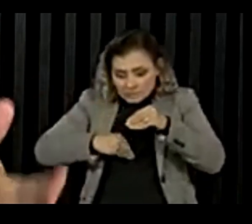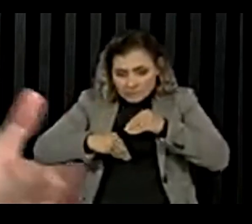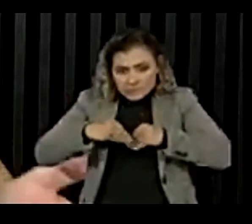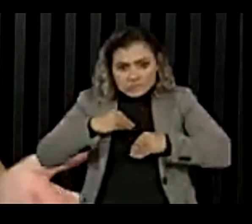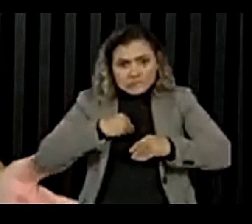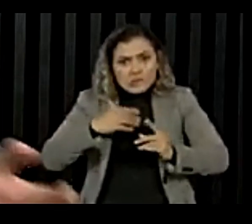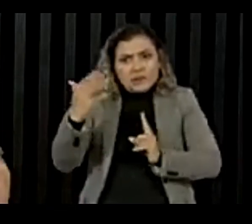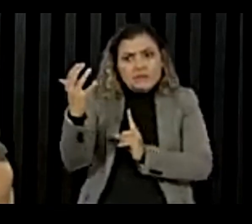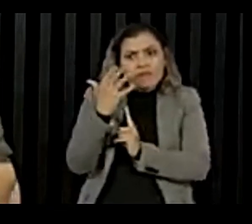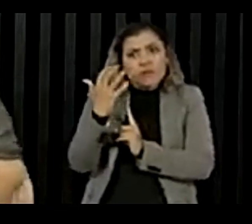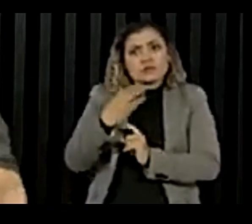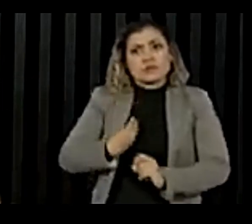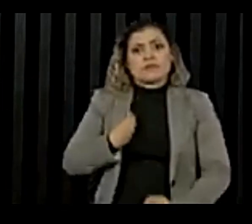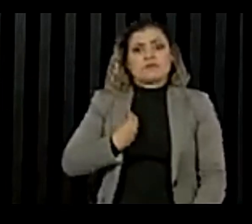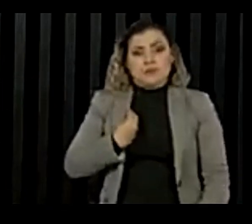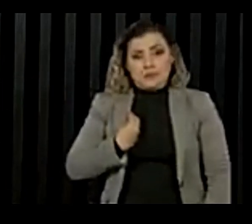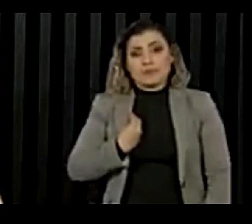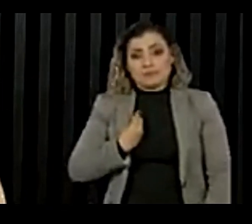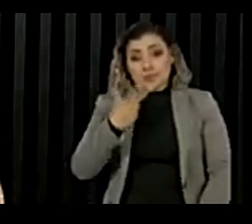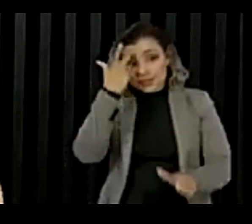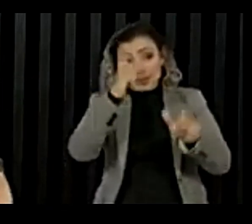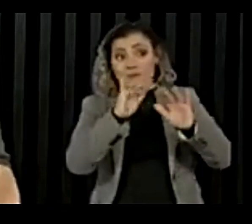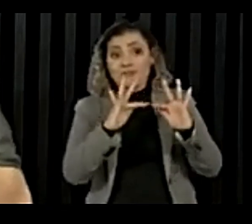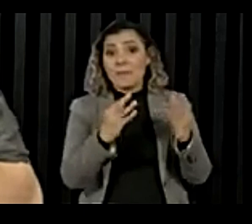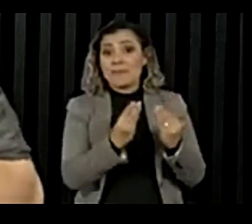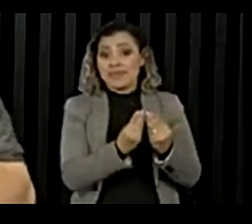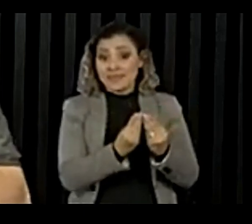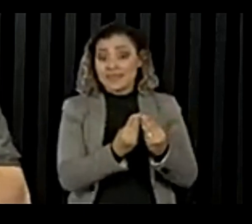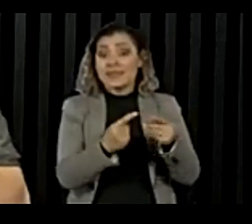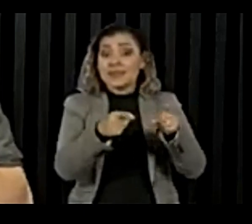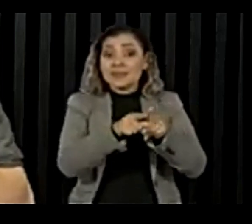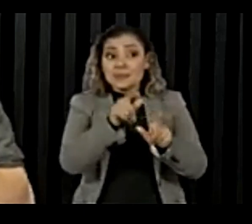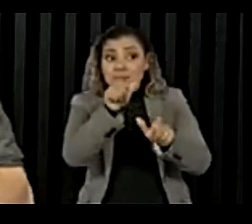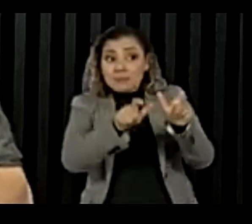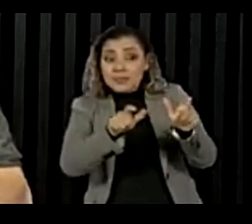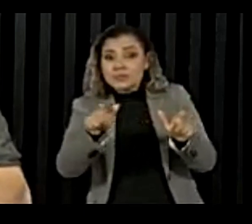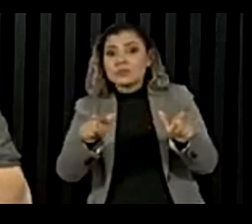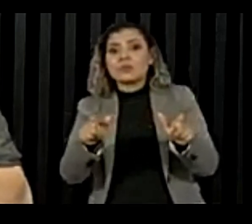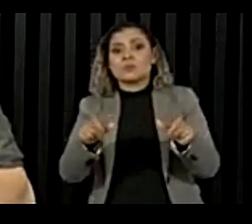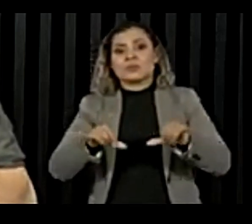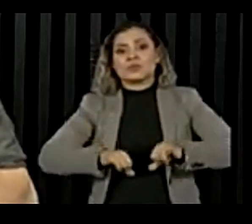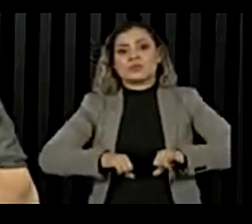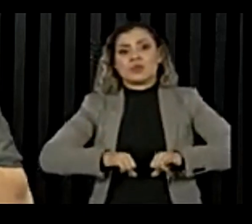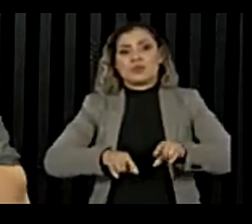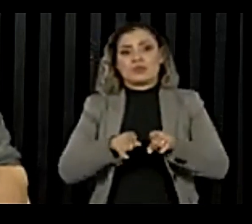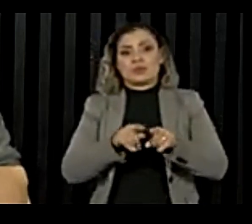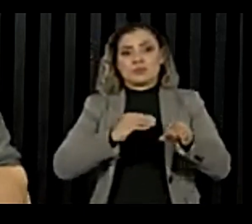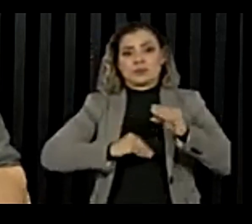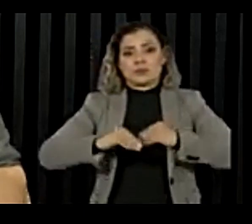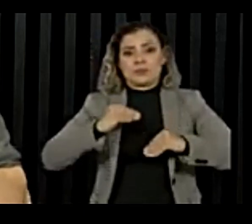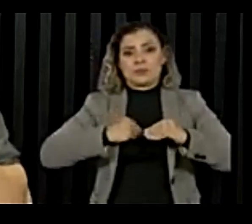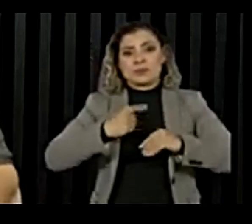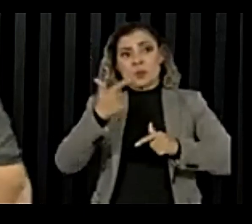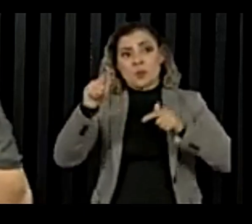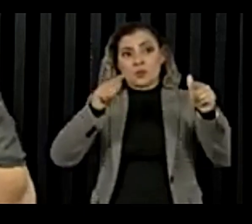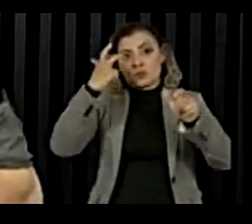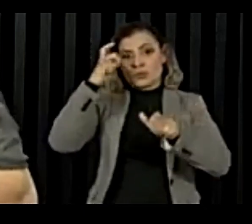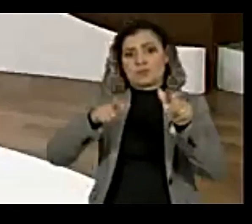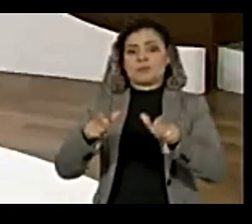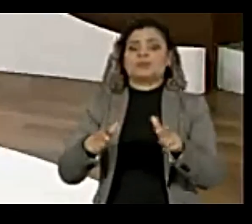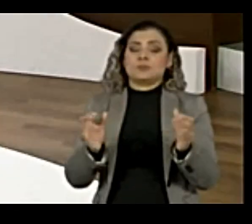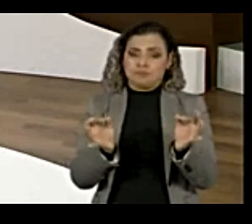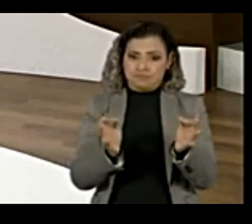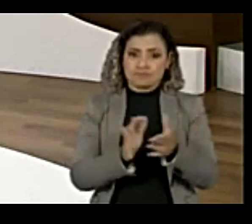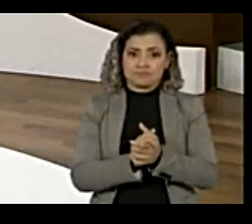impacta não só a sua vida, como as pessoas ao seu redor e quantas pessoas sofrem dessa doença mundo afora. A gente precisa